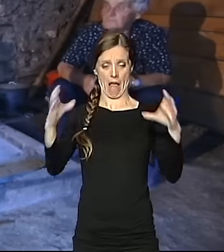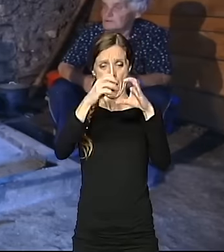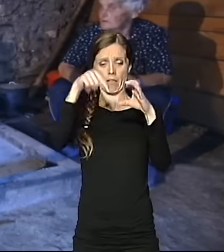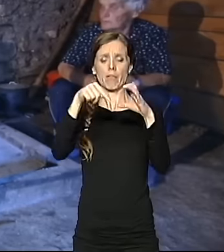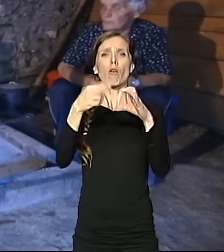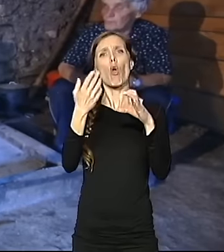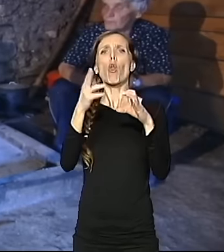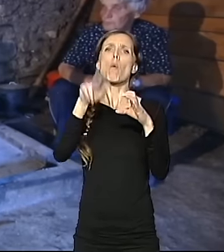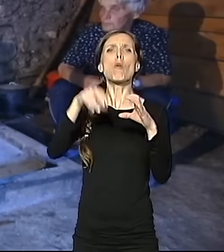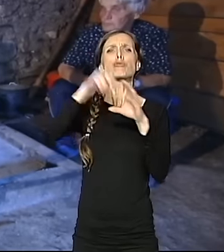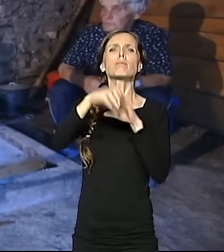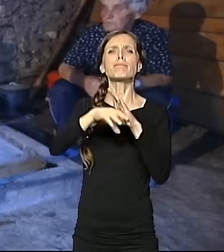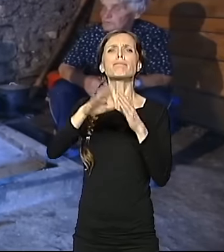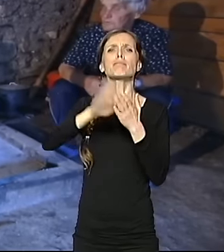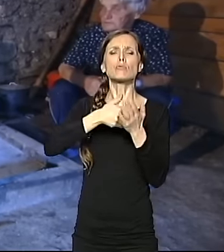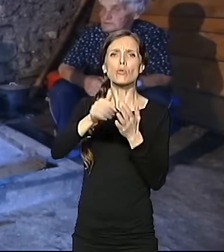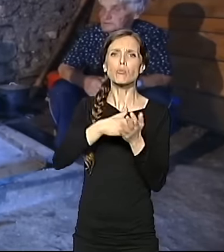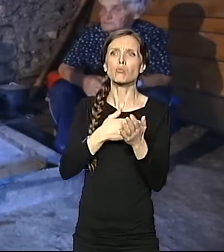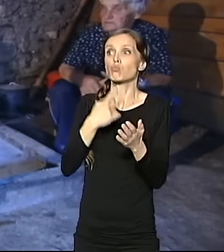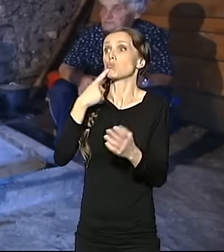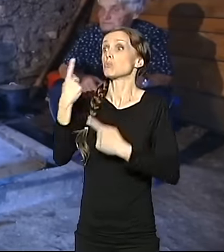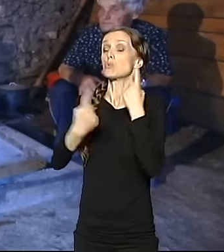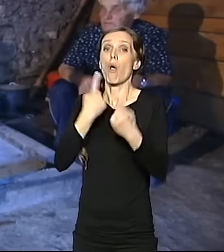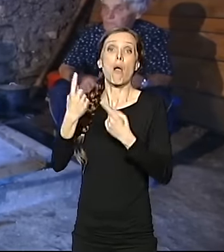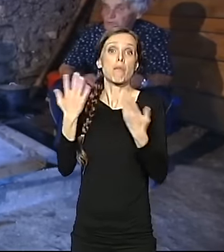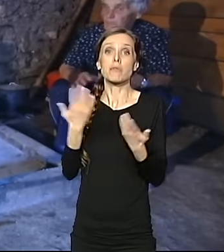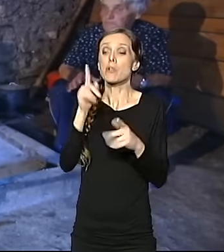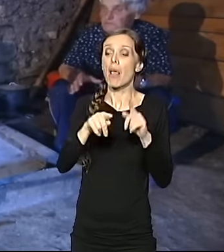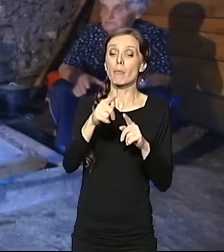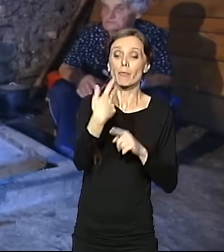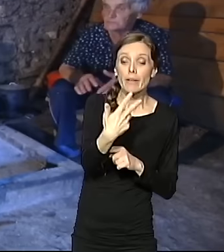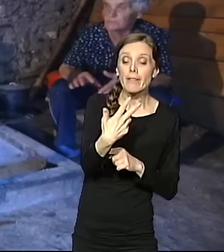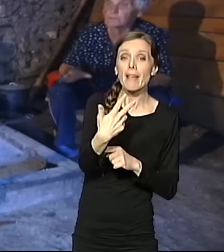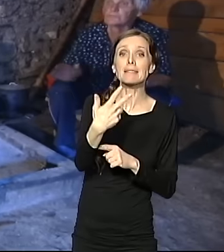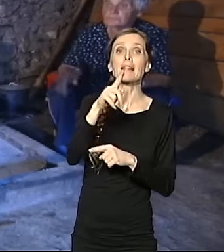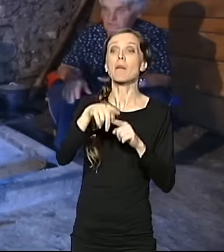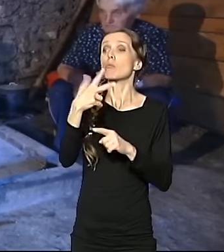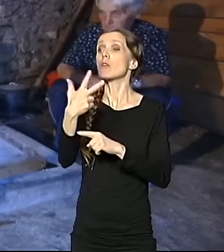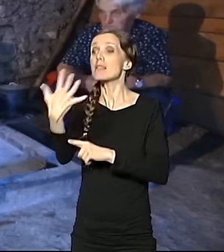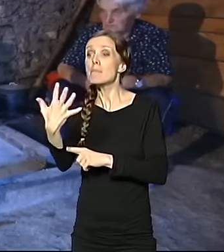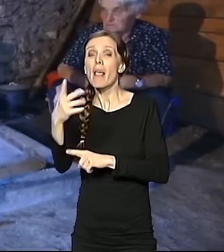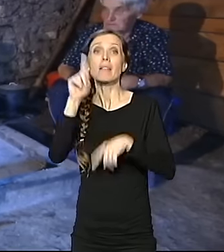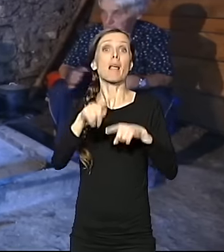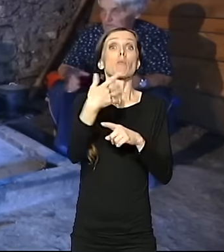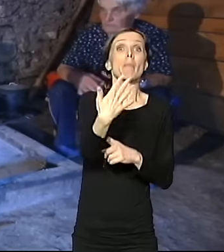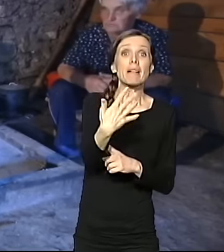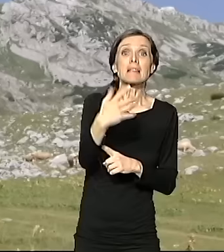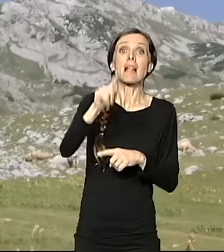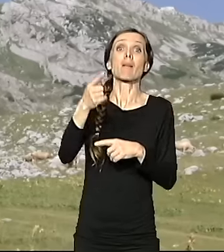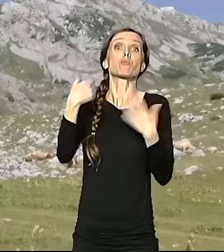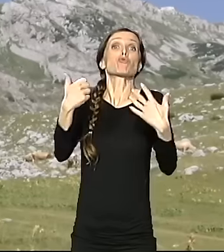skoro, pa koliko sira? Kako, u koju, Bogom, u neku 30, 35, u neku 50, u neku 60 i